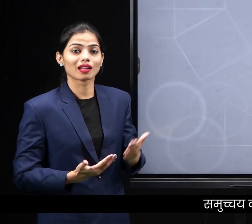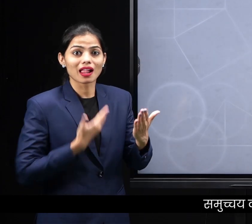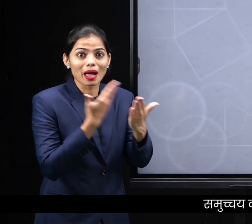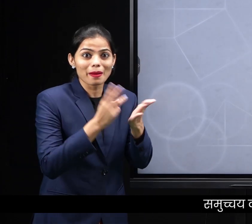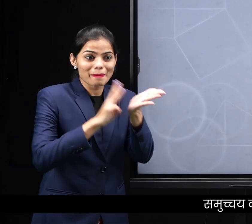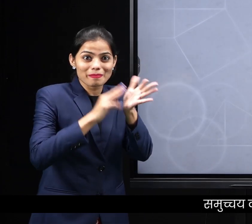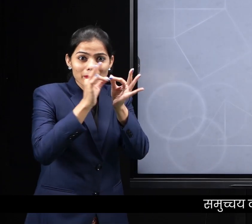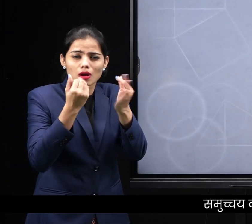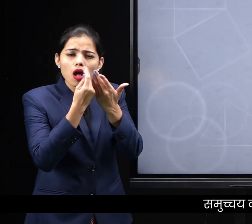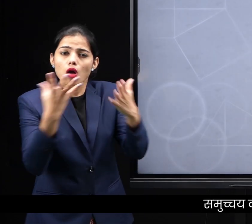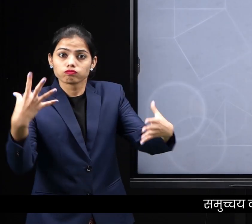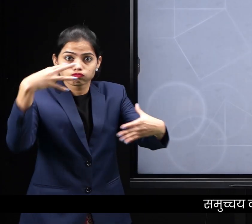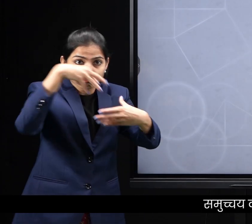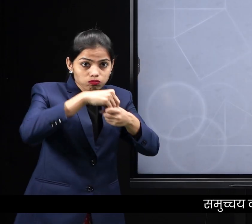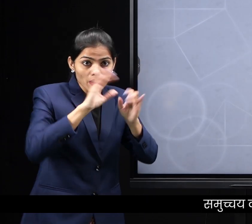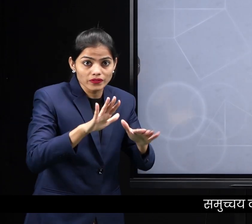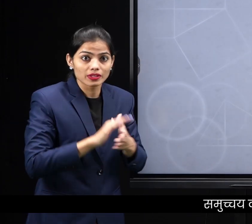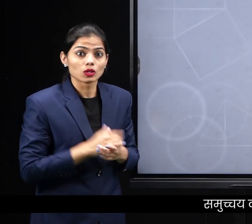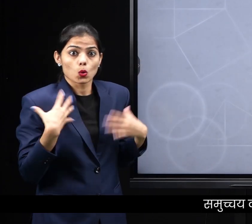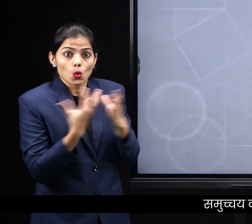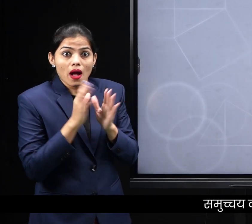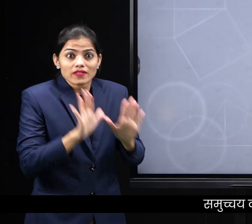समुच्चय की गणनांक पर आवेदन।